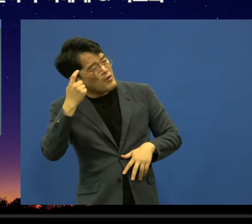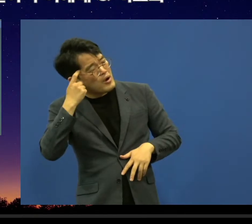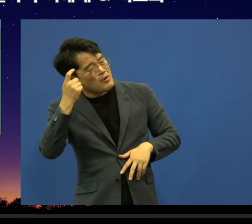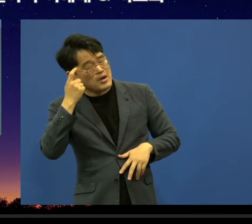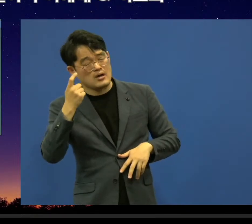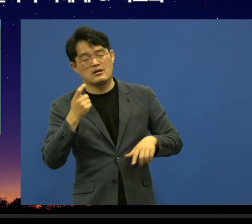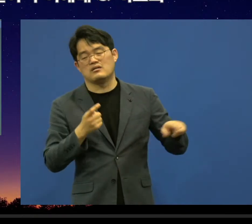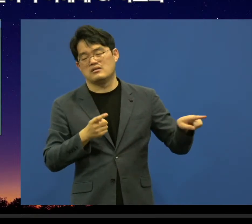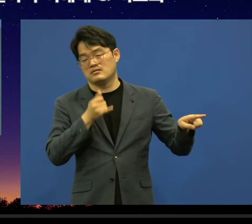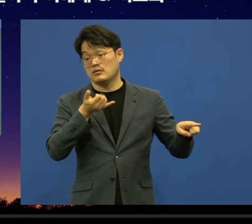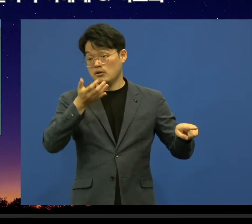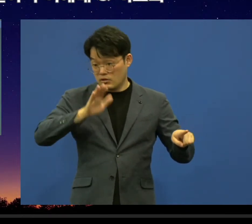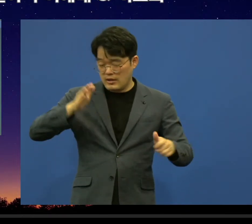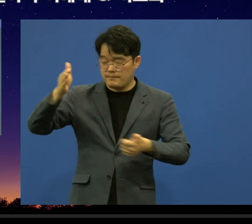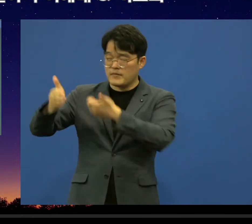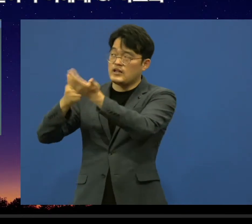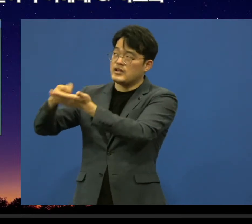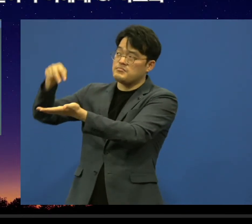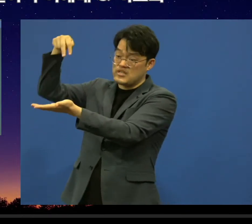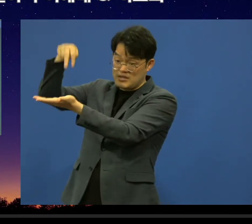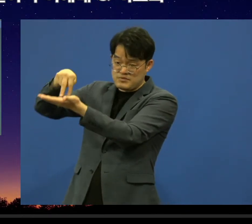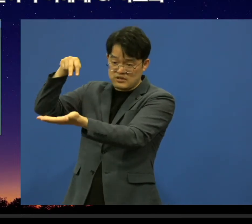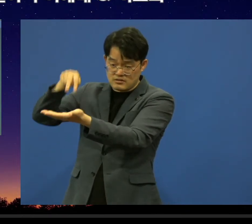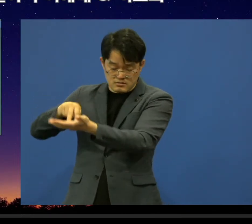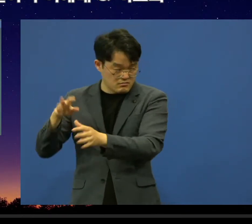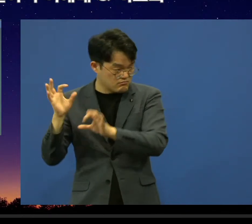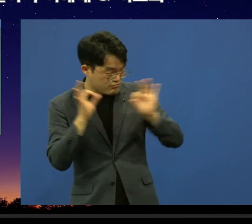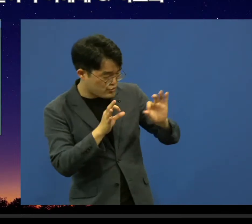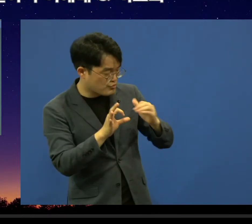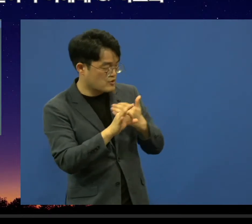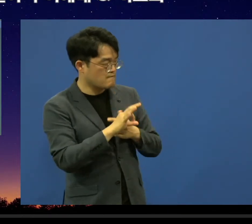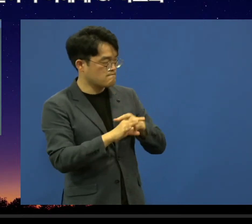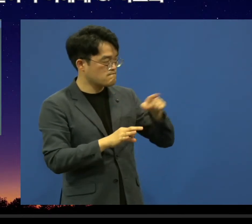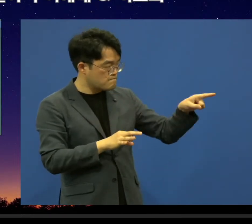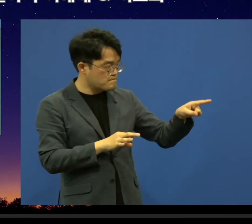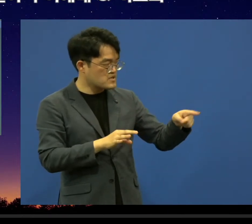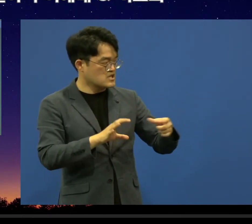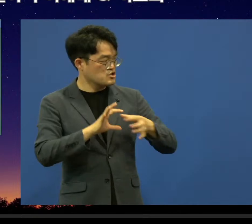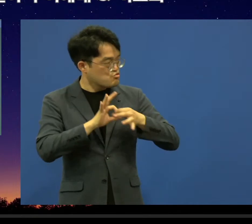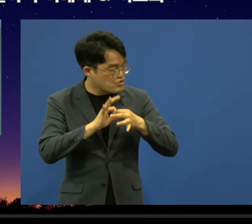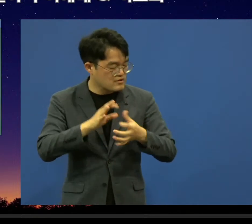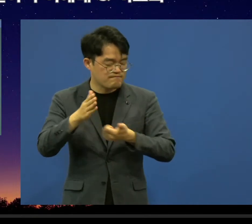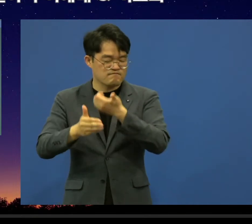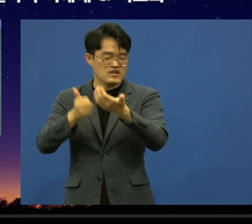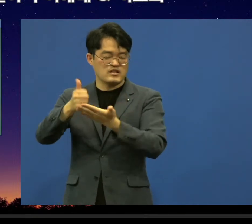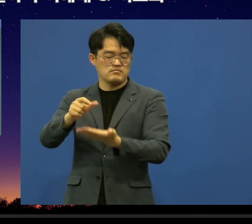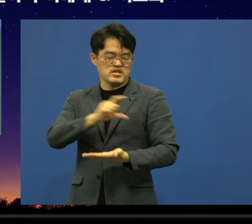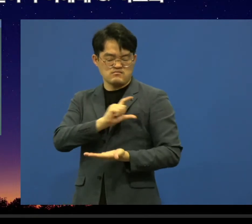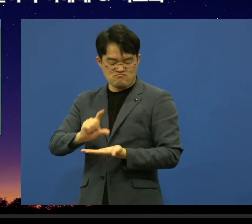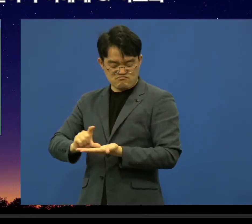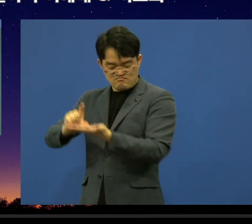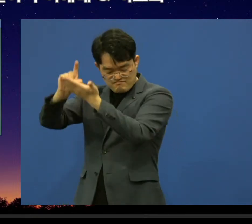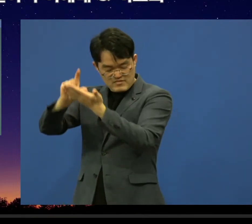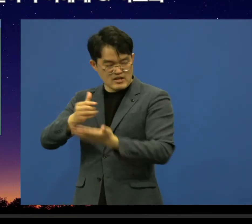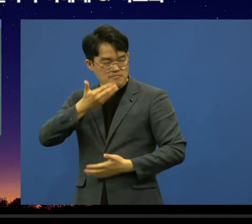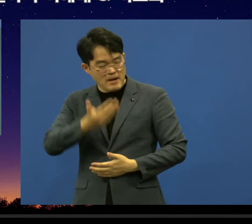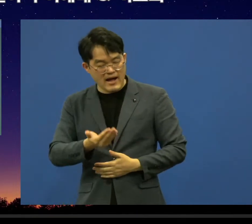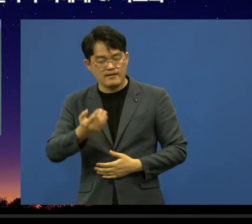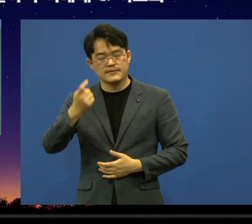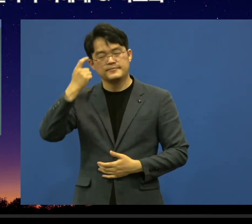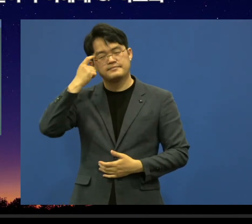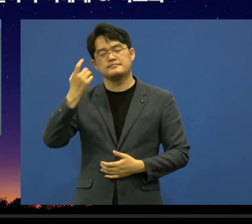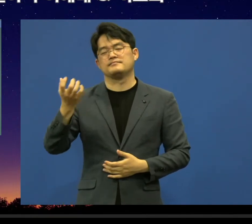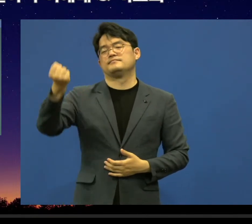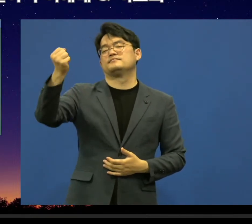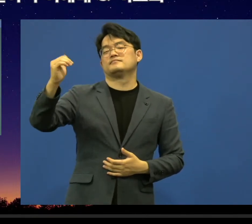그 소리 다르게 들릴 것입니다. 어떻게 듣느냐에 따라 위기가 기회가 될 수 있어요. 듣는 귀가